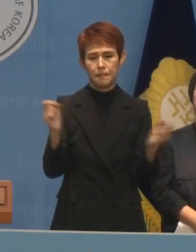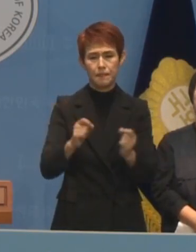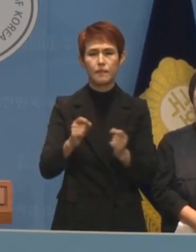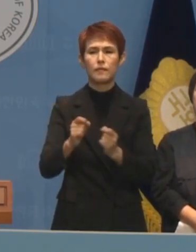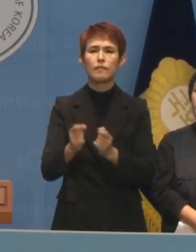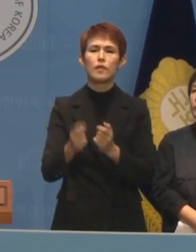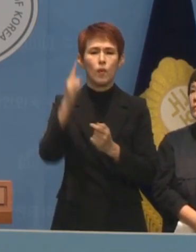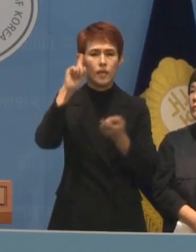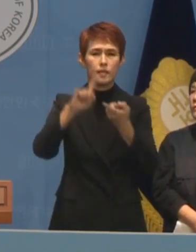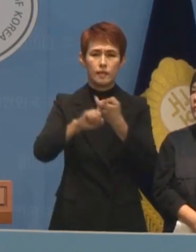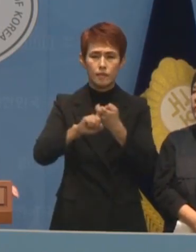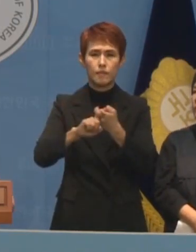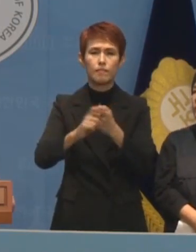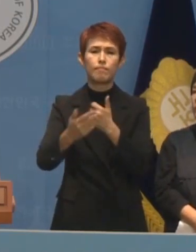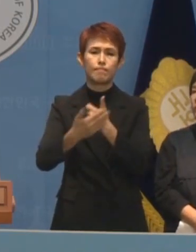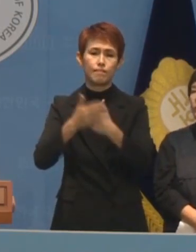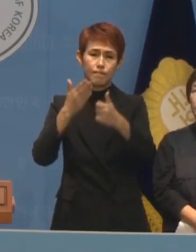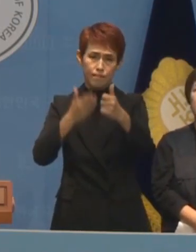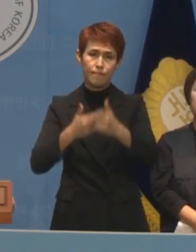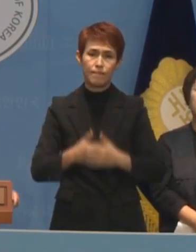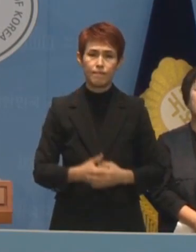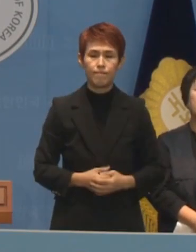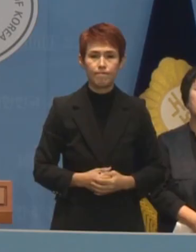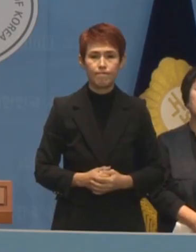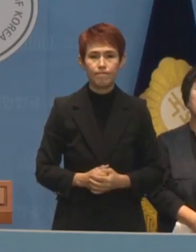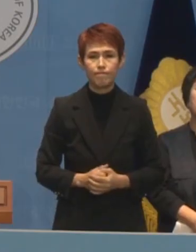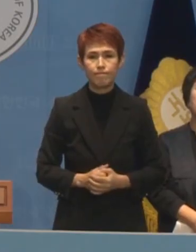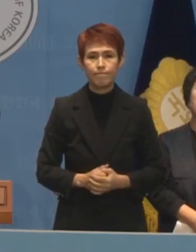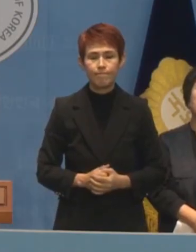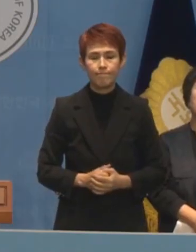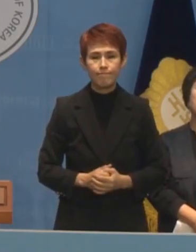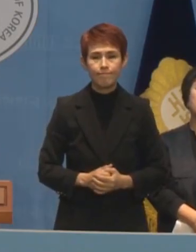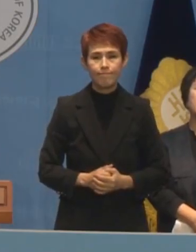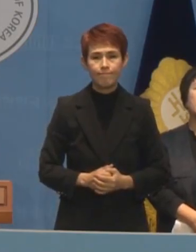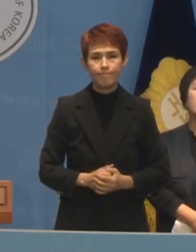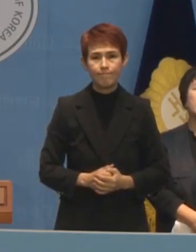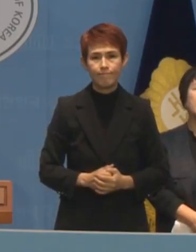많은 관심과 협조 부탁드립니다. 감사합니다.